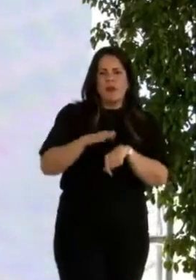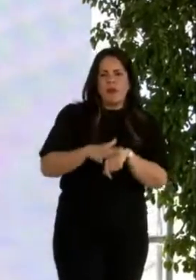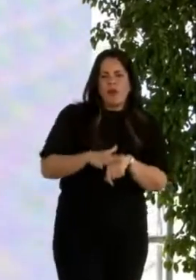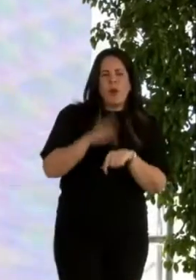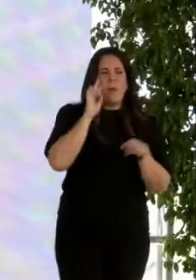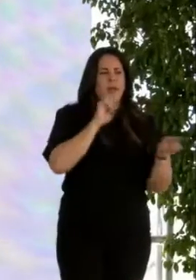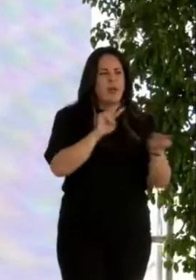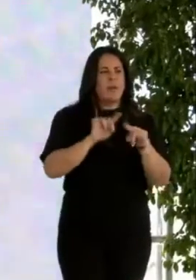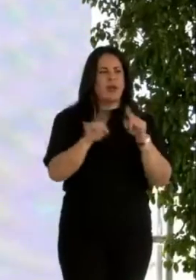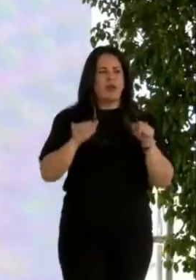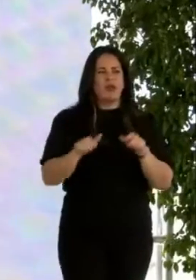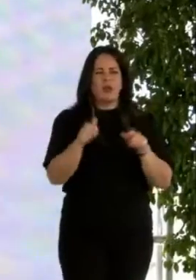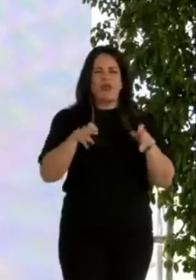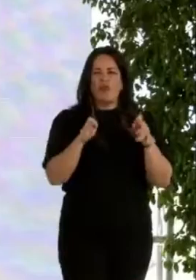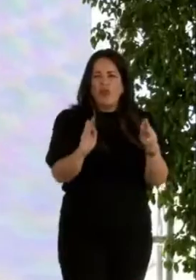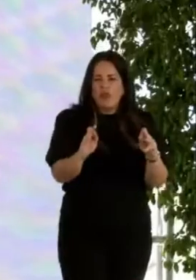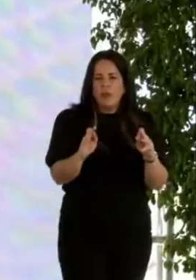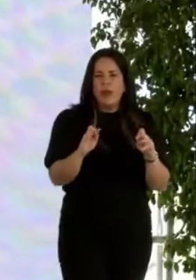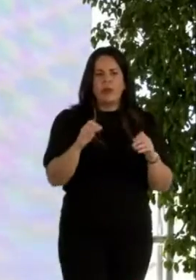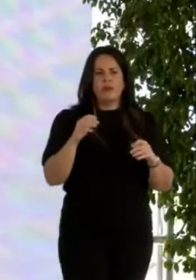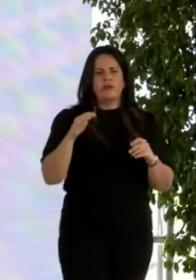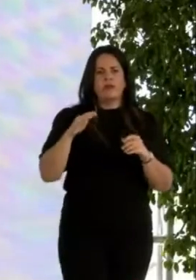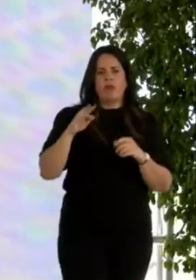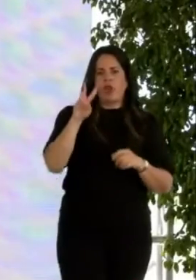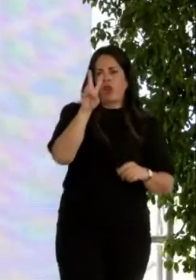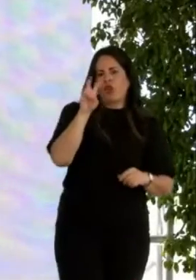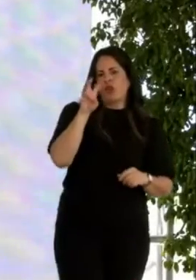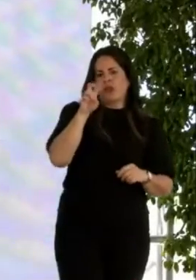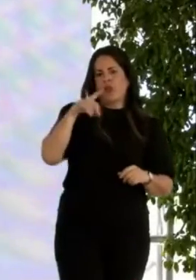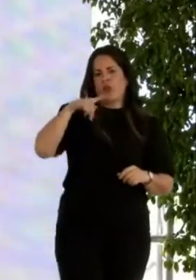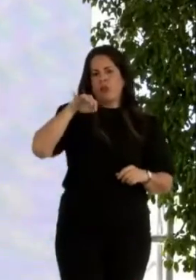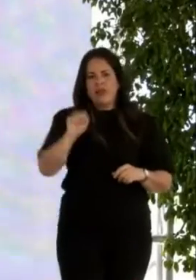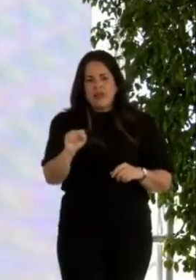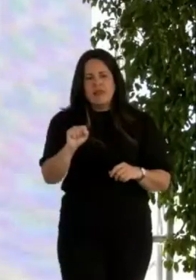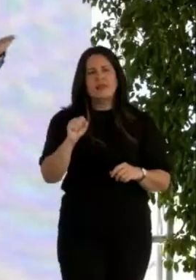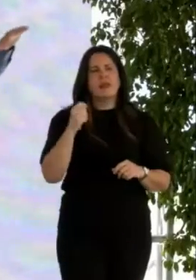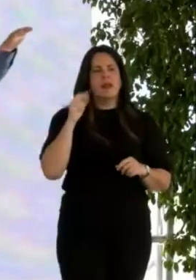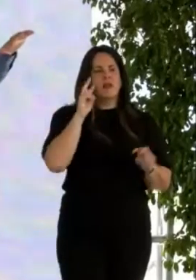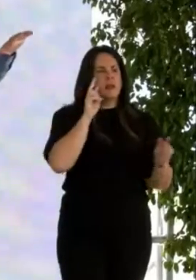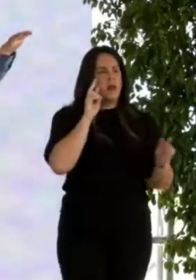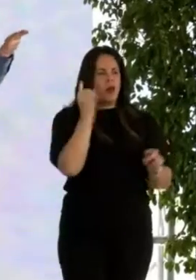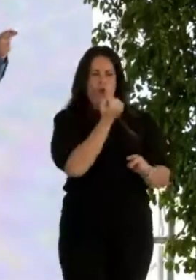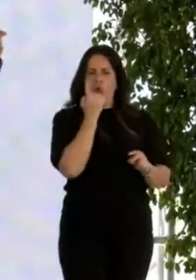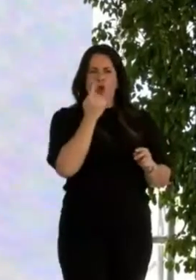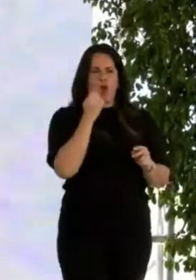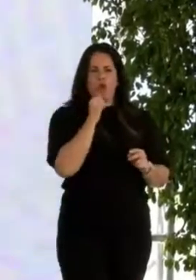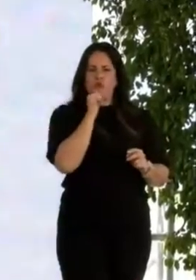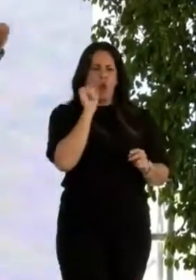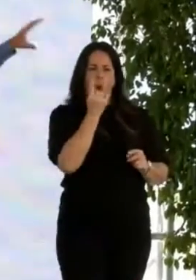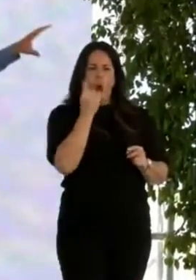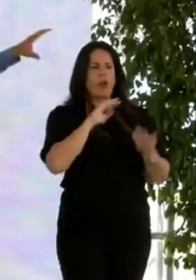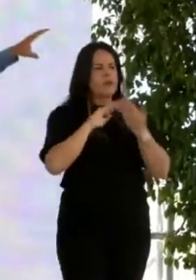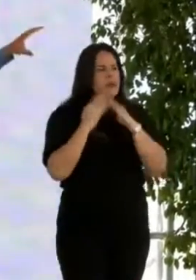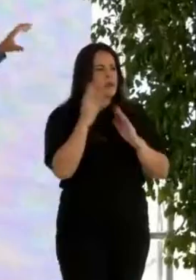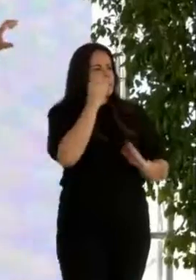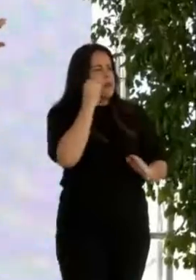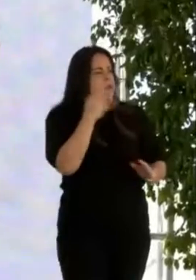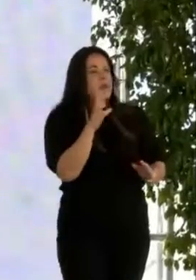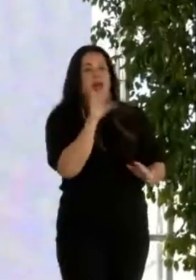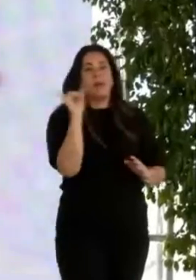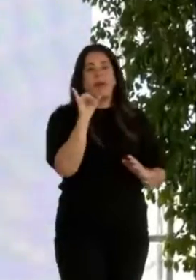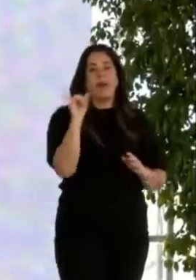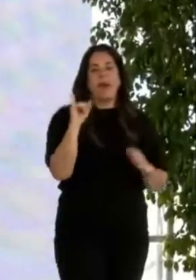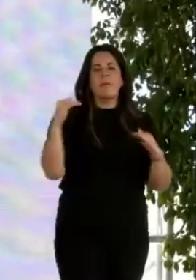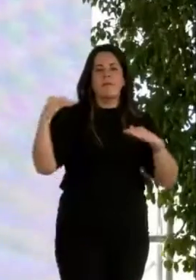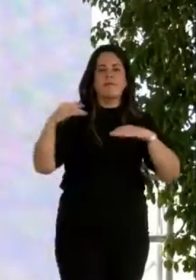Puerto Rico a otro nivel. Desde aquí arriba, a 200 pies, no solo se ve la ciudad antigua, preciosa, se ve el mar, se